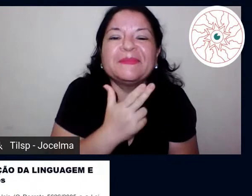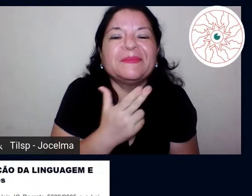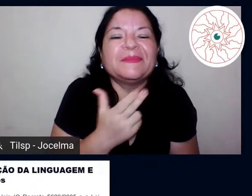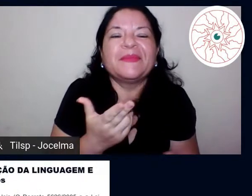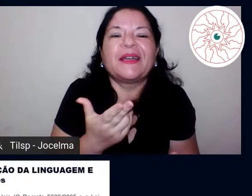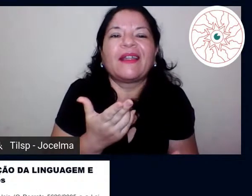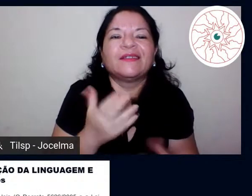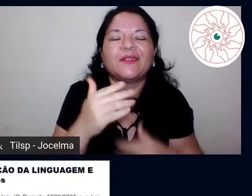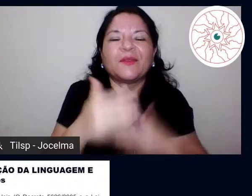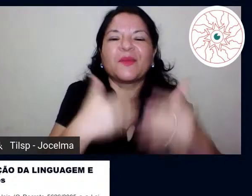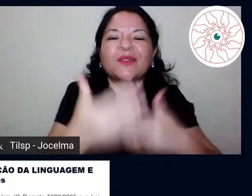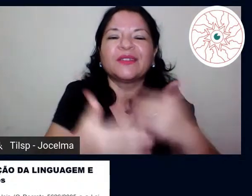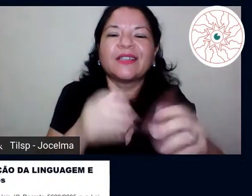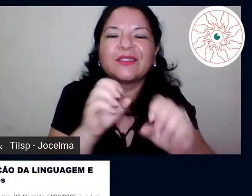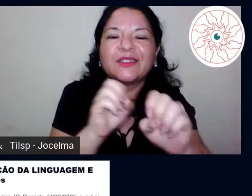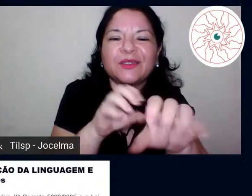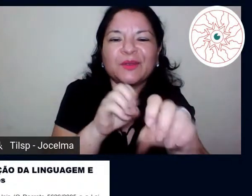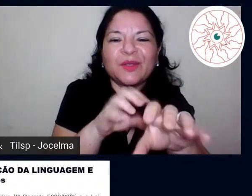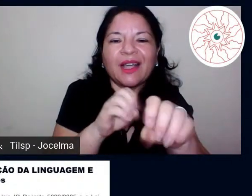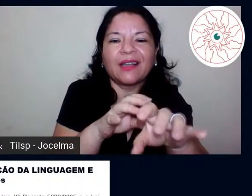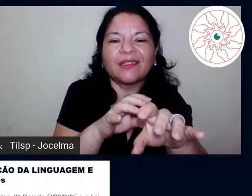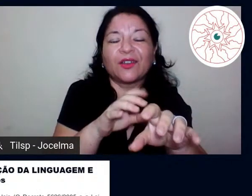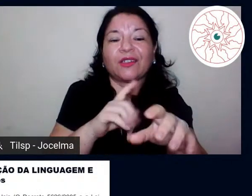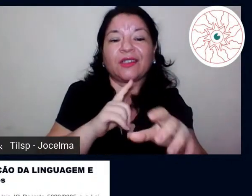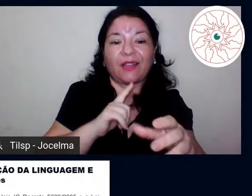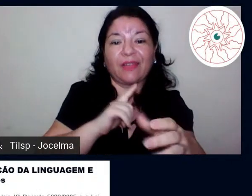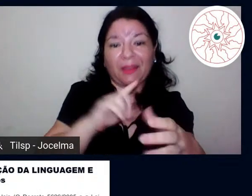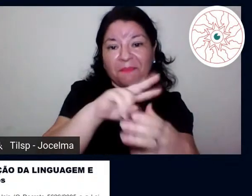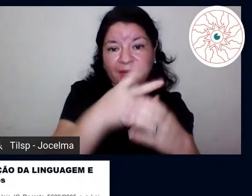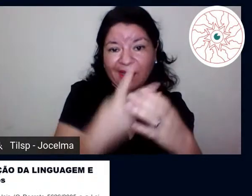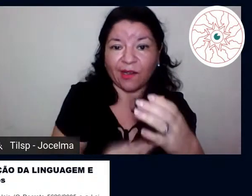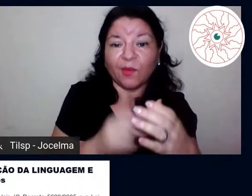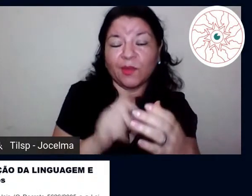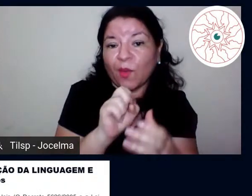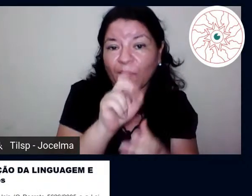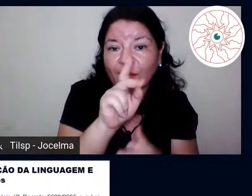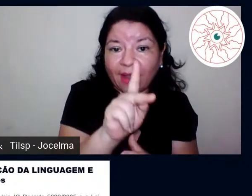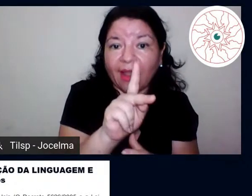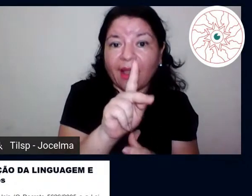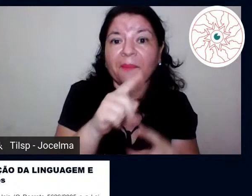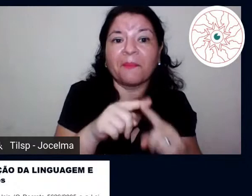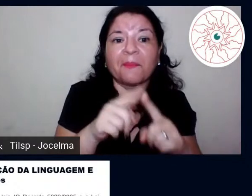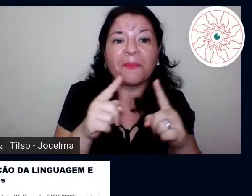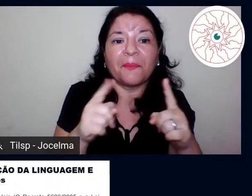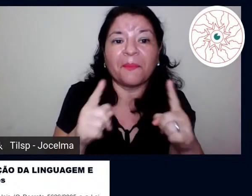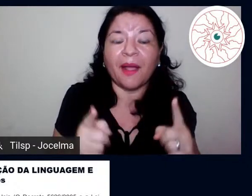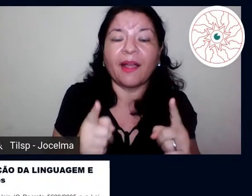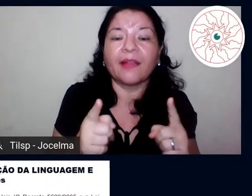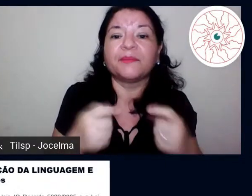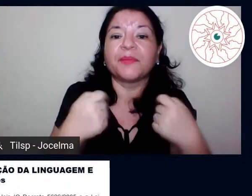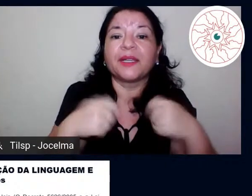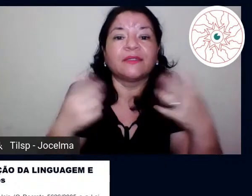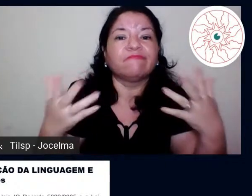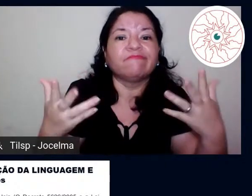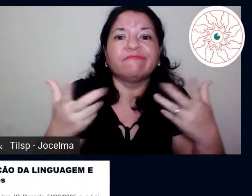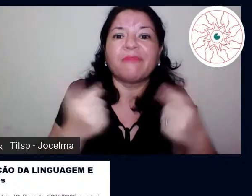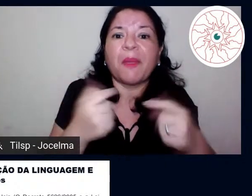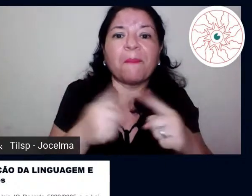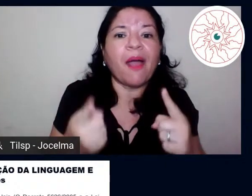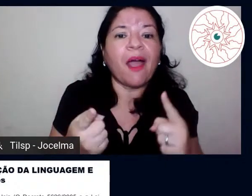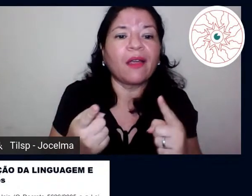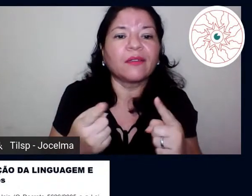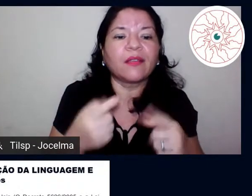educacional de surdos envolve um um bilinguismo excepcional, no qual o surdo não tem acesso